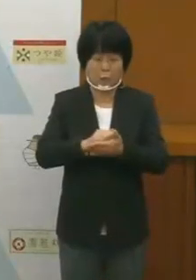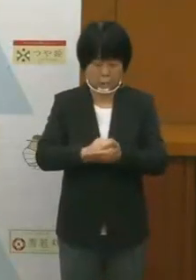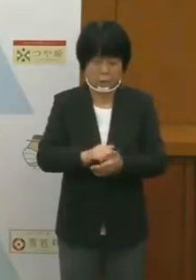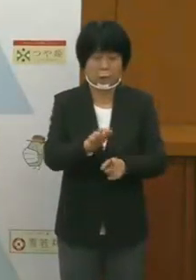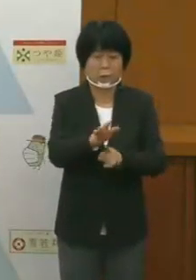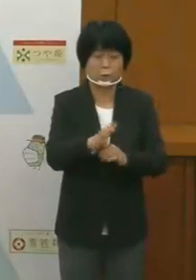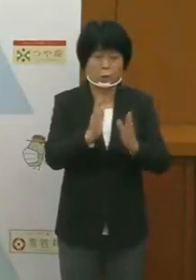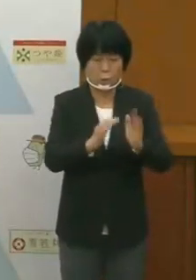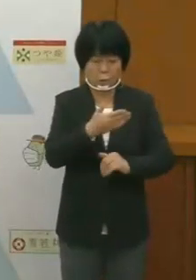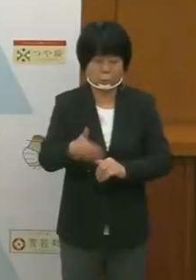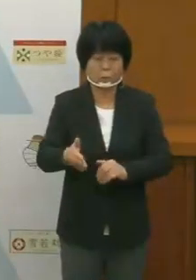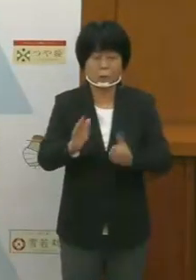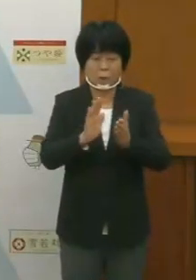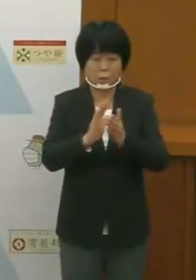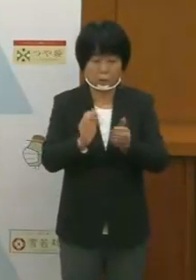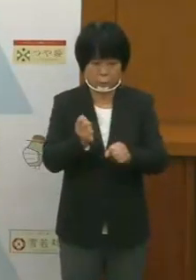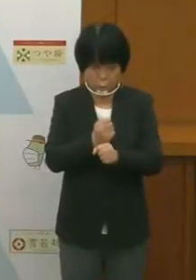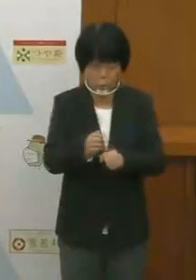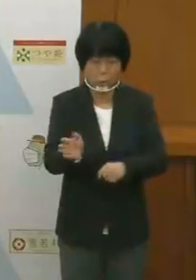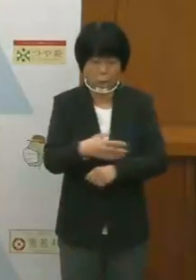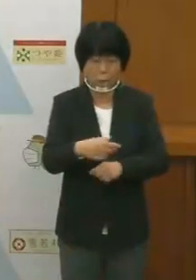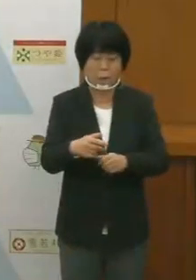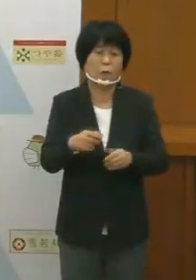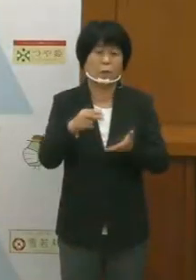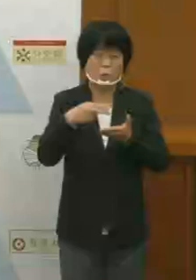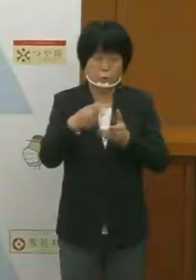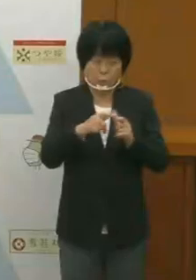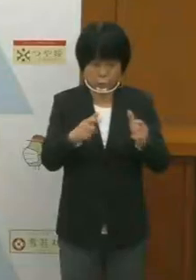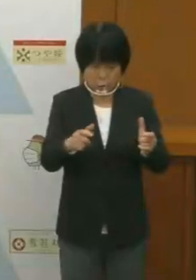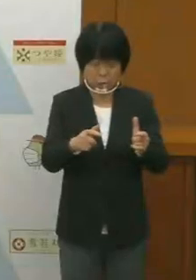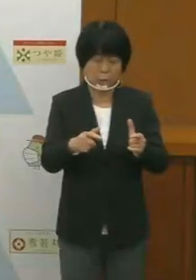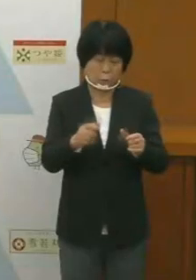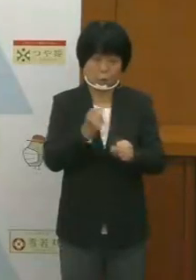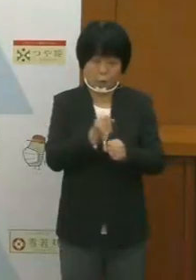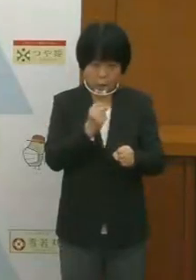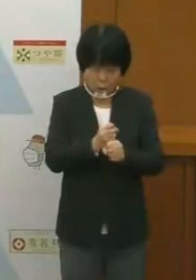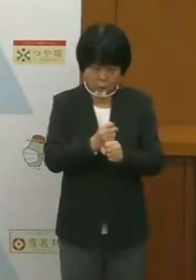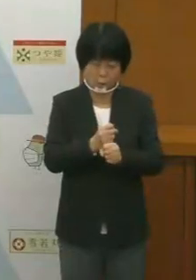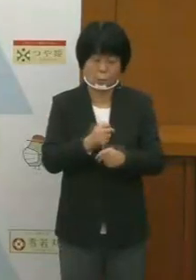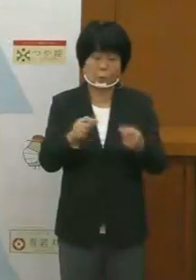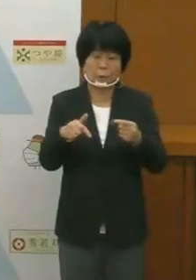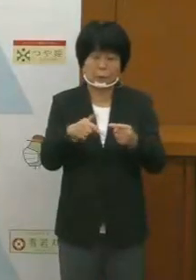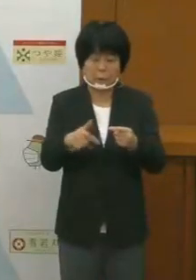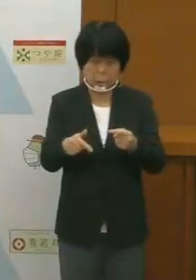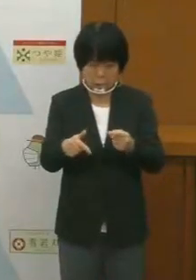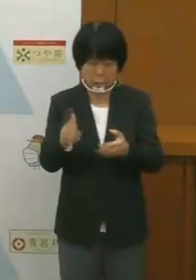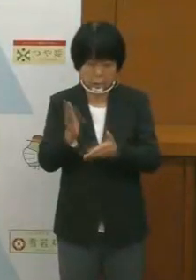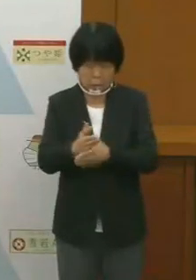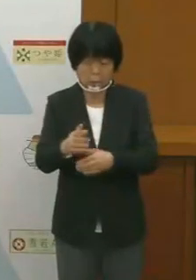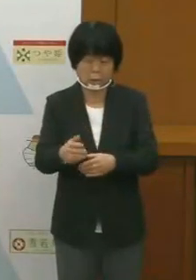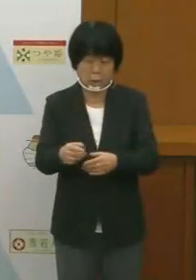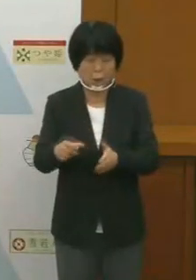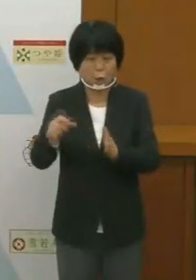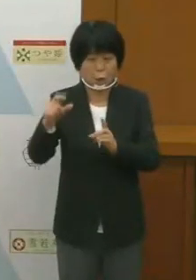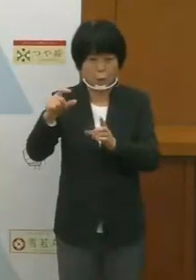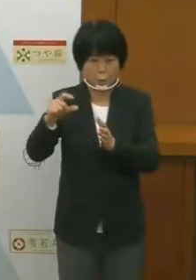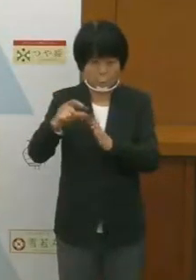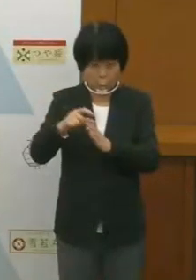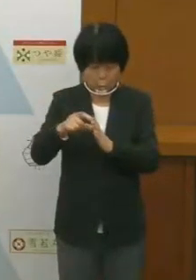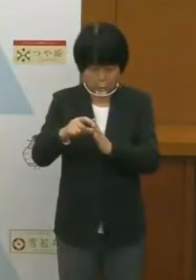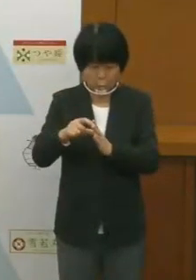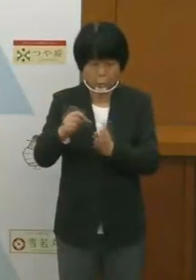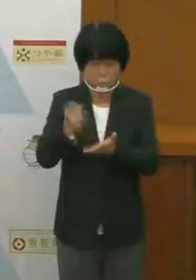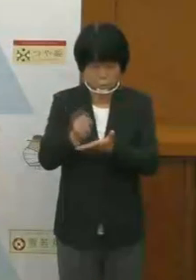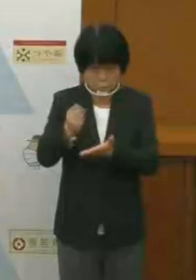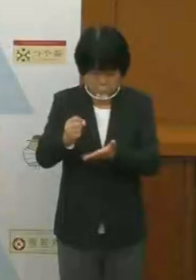水産省から食事券の発行・販売の一時停止や付与されたポイントの利用を控